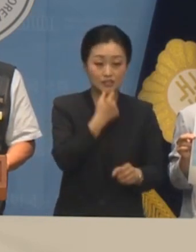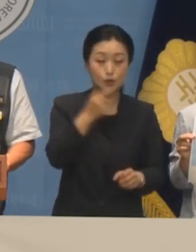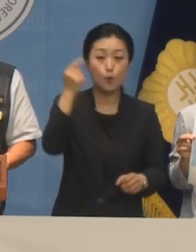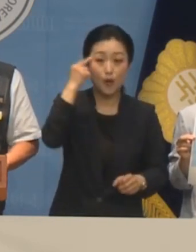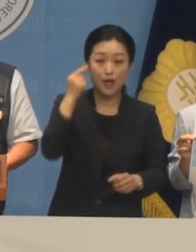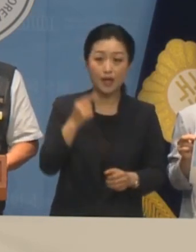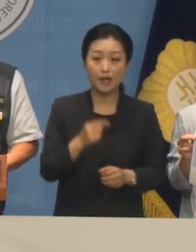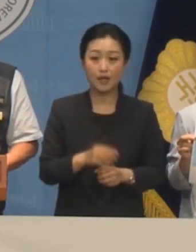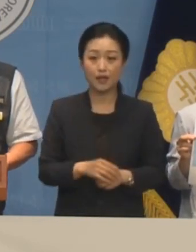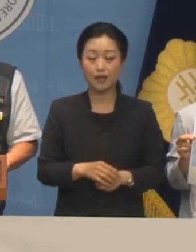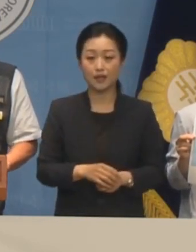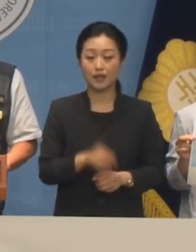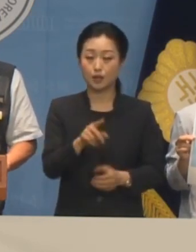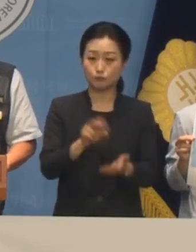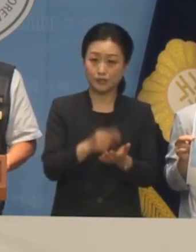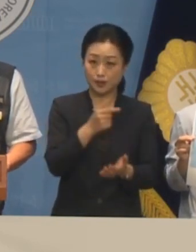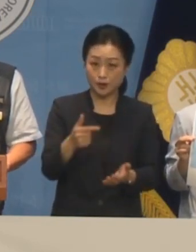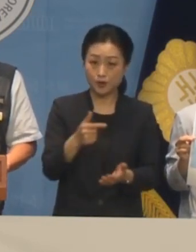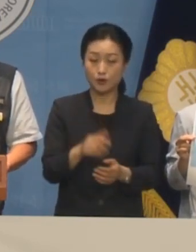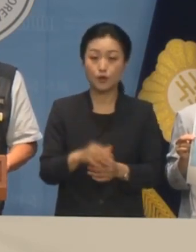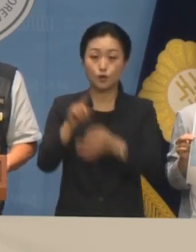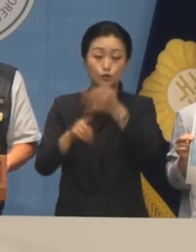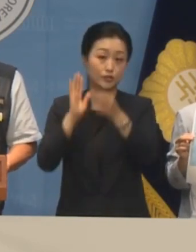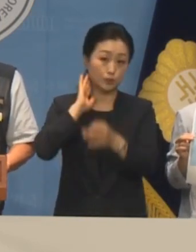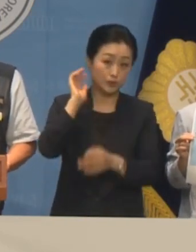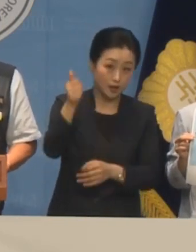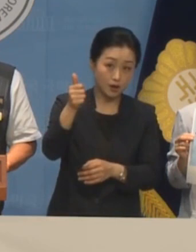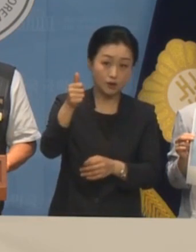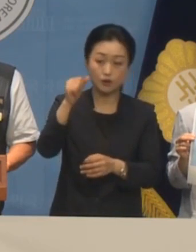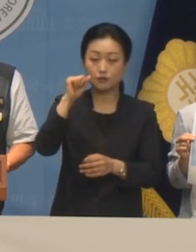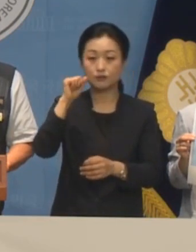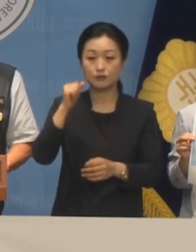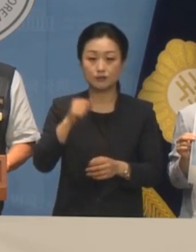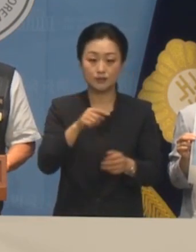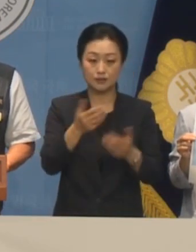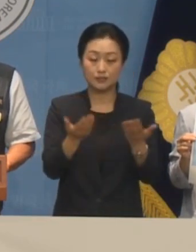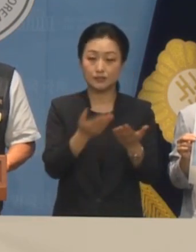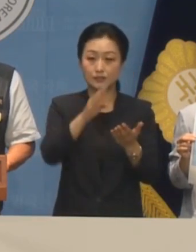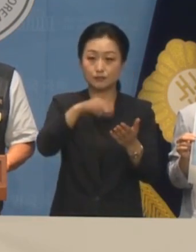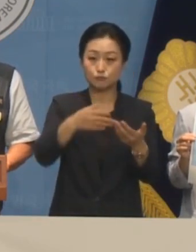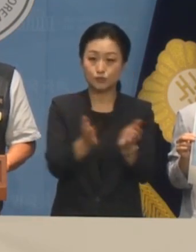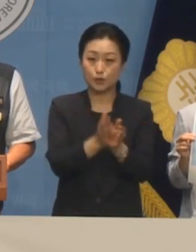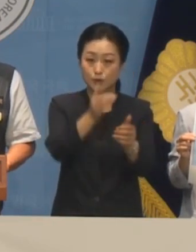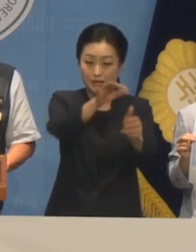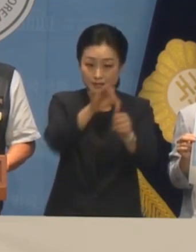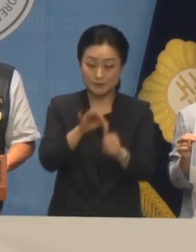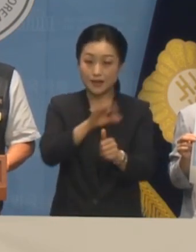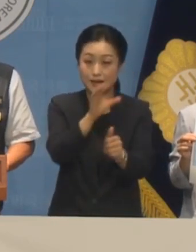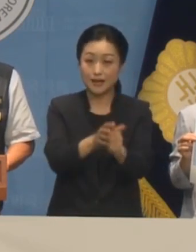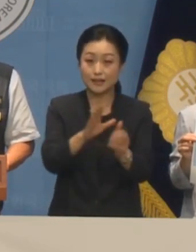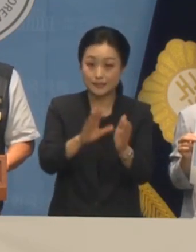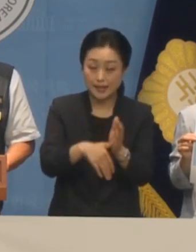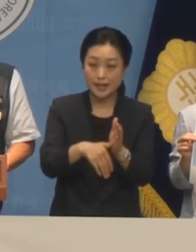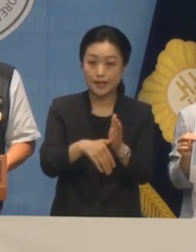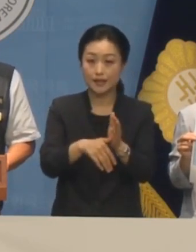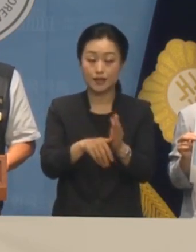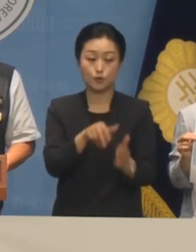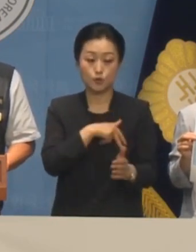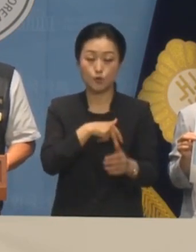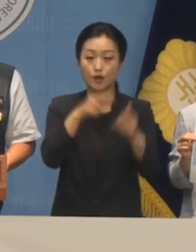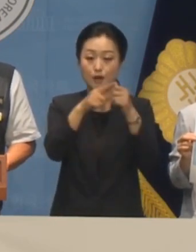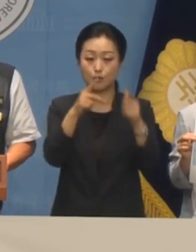하대요 이제 할배 다 됐지요 윤성일 대통령이 후보 지명할 때 뭐라 했습니까 이자는 삼선